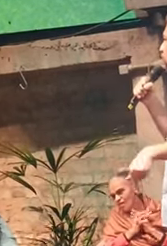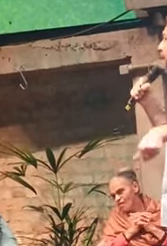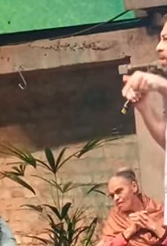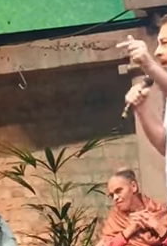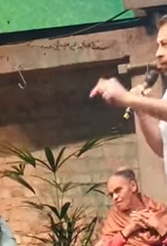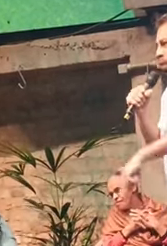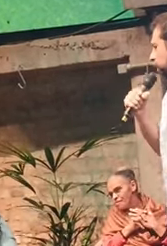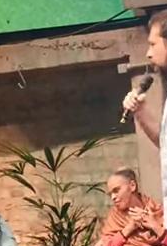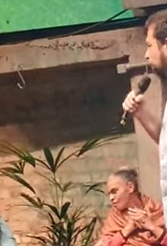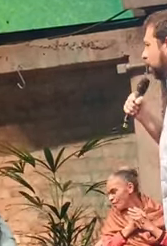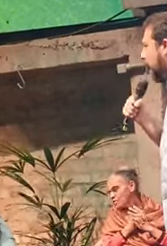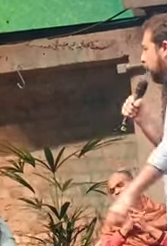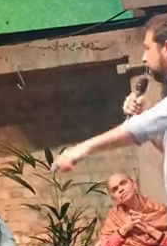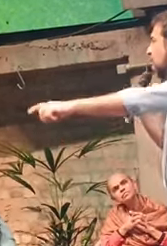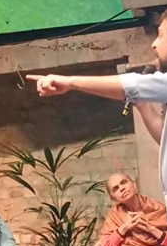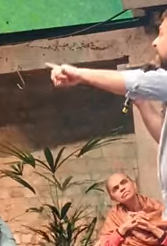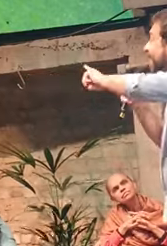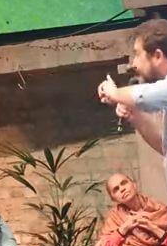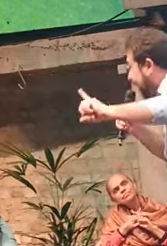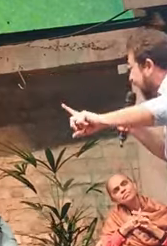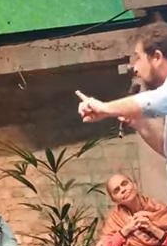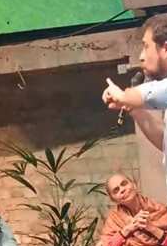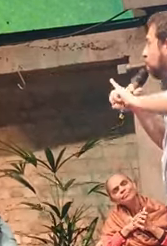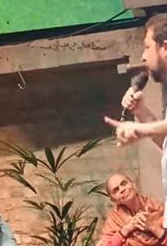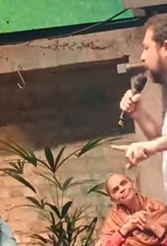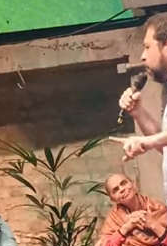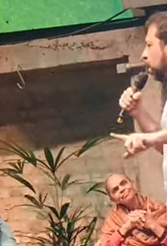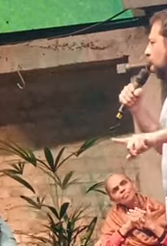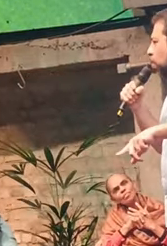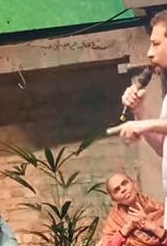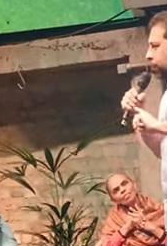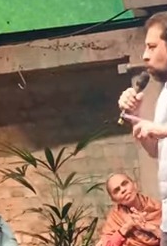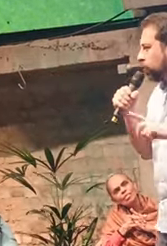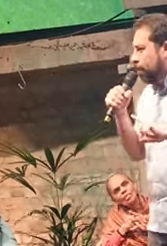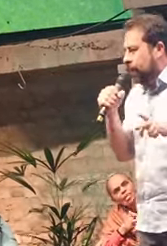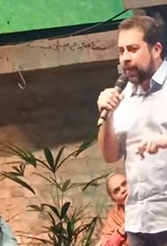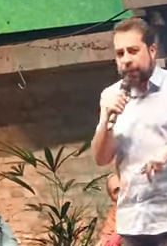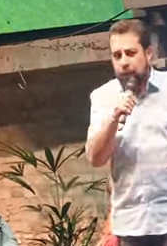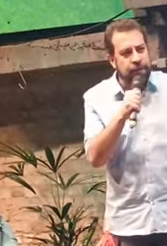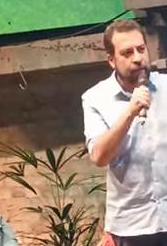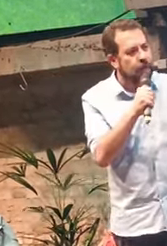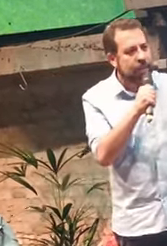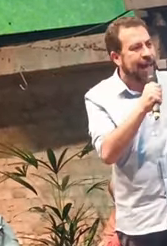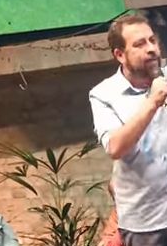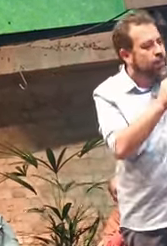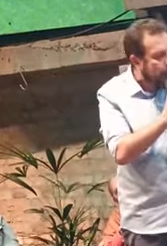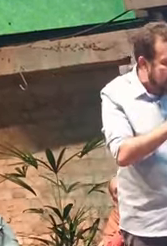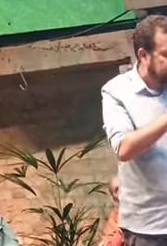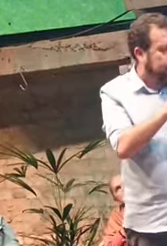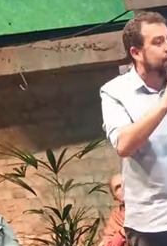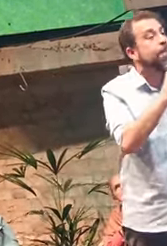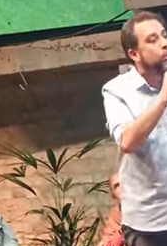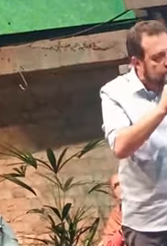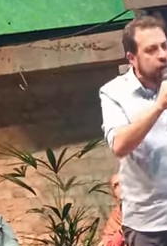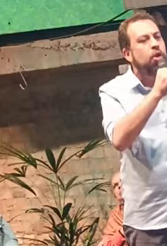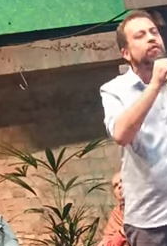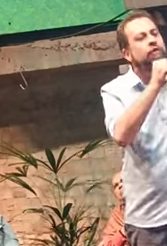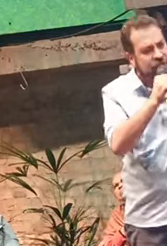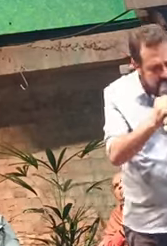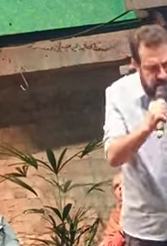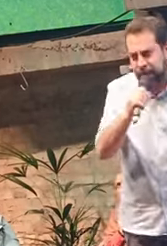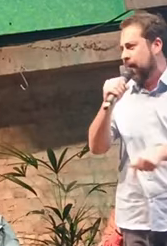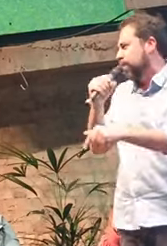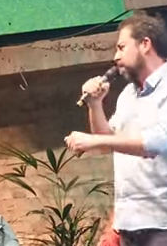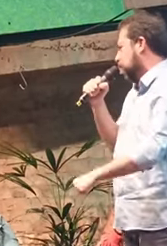licitação comprada, porque as concessionárias sequer cumpriram com as contraprestações ambientais básicas. E é por isso que